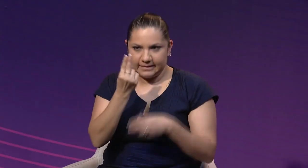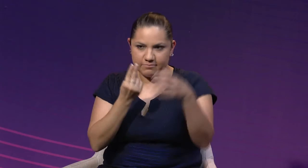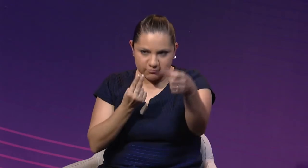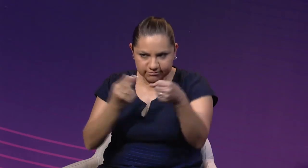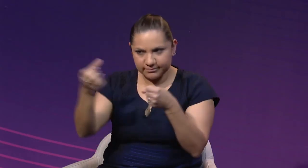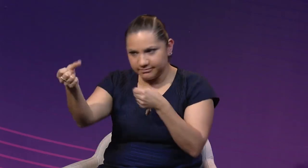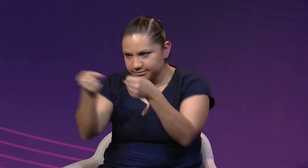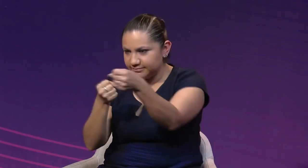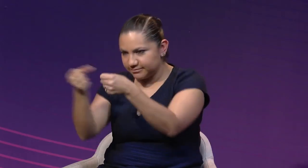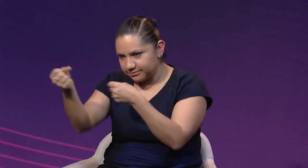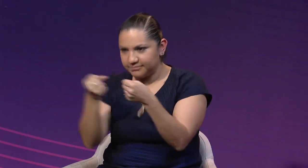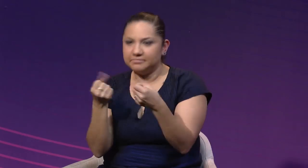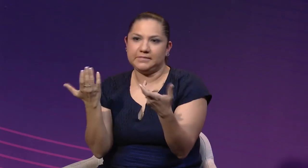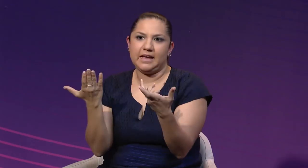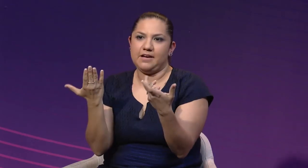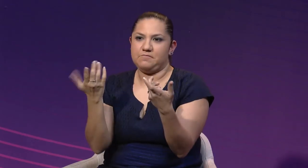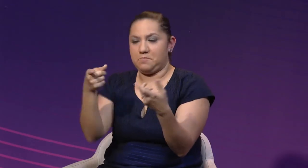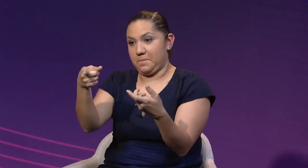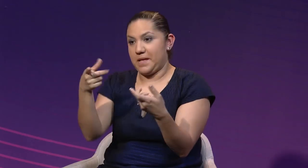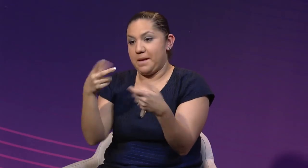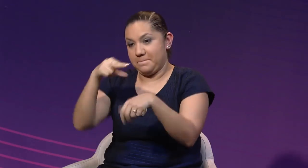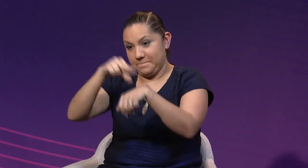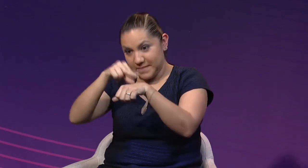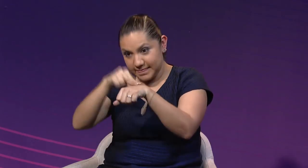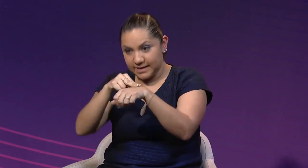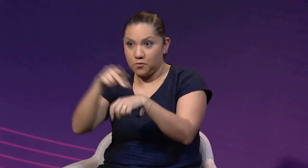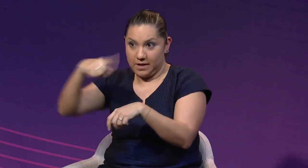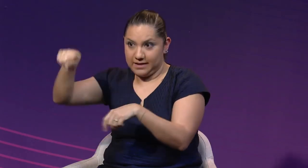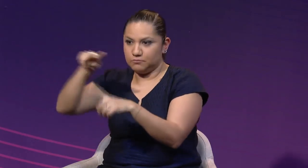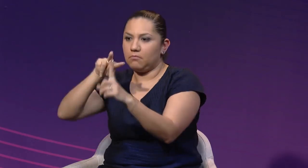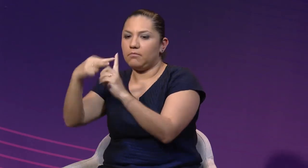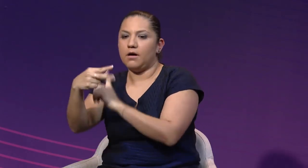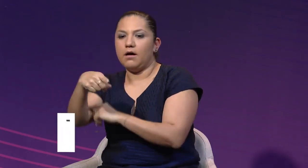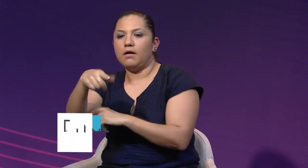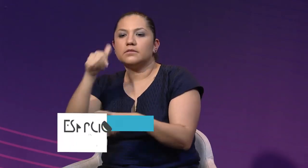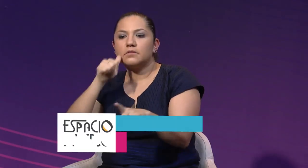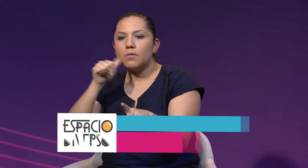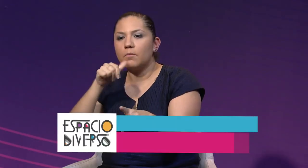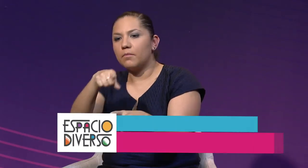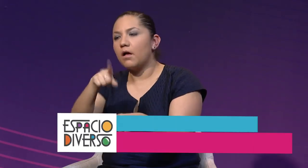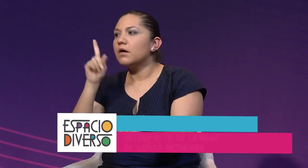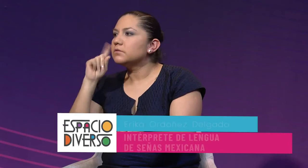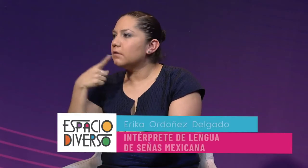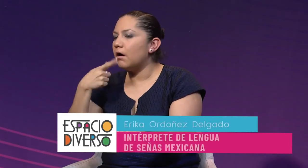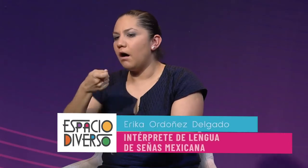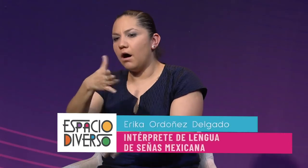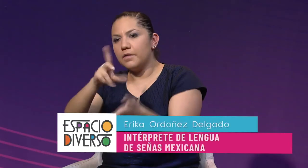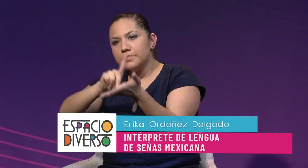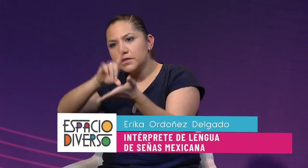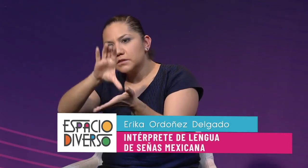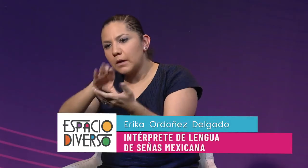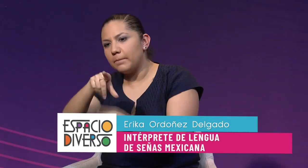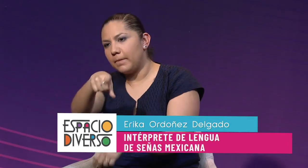Concuerdo muy bien con eso, sí, como tener como ciertos ámbitos, ¿no? Donde ya